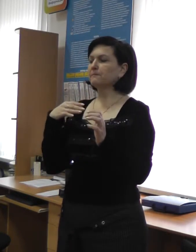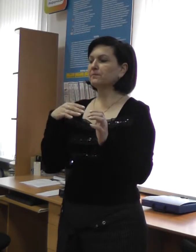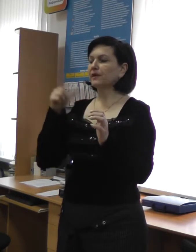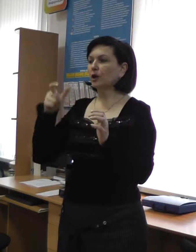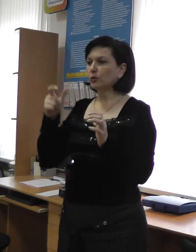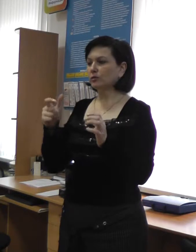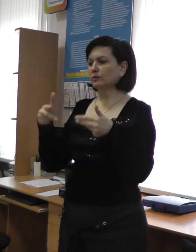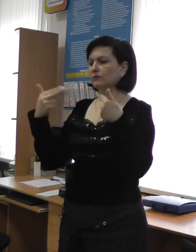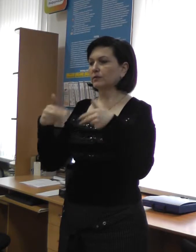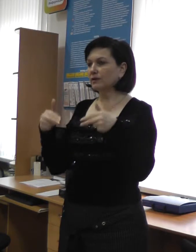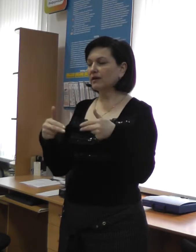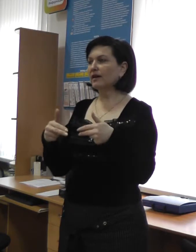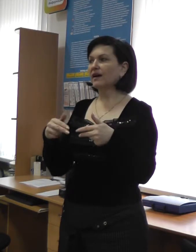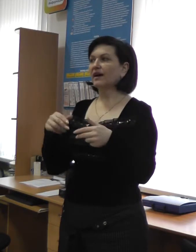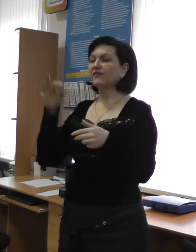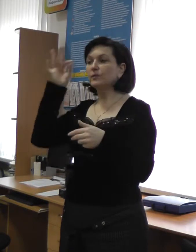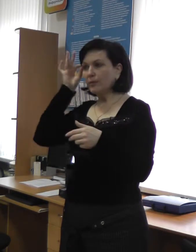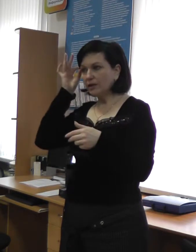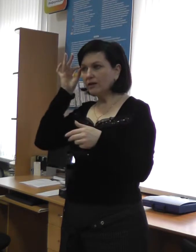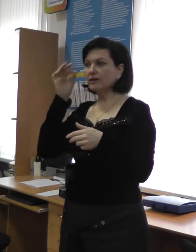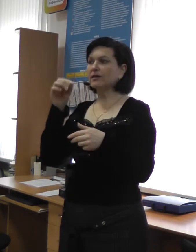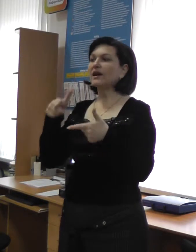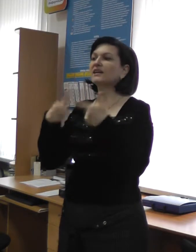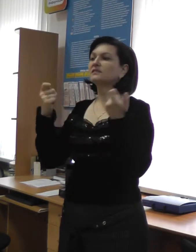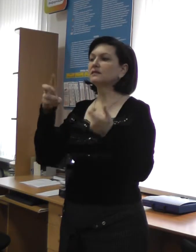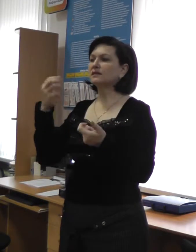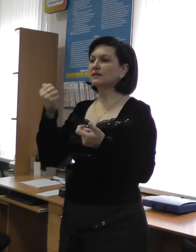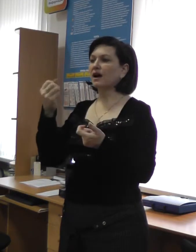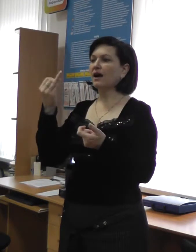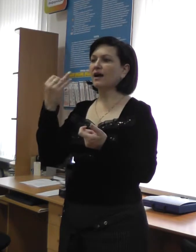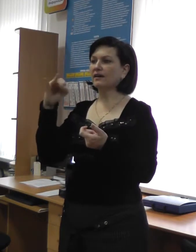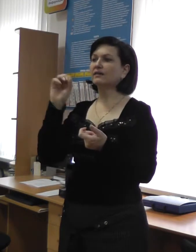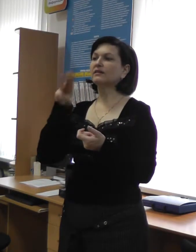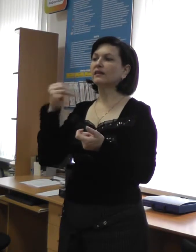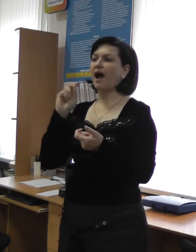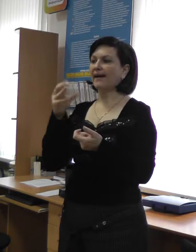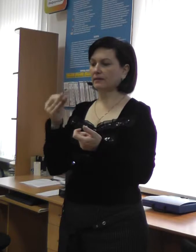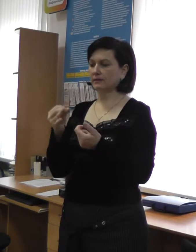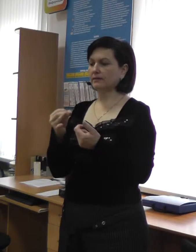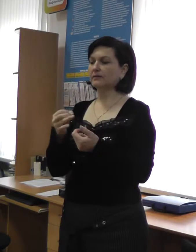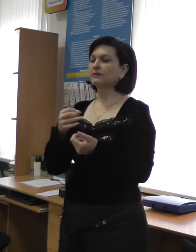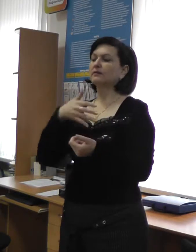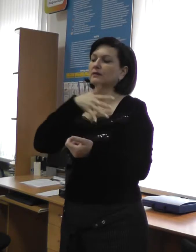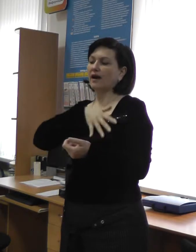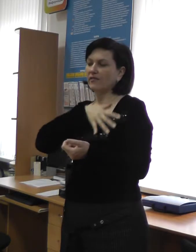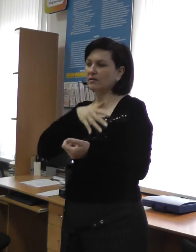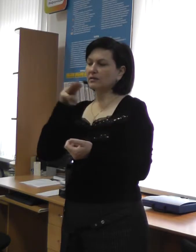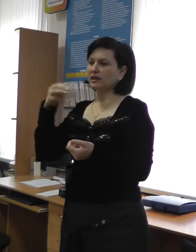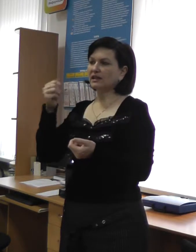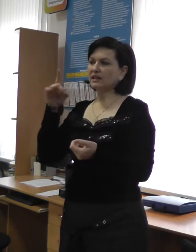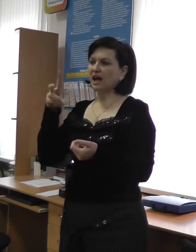и Пятигорск, упоминали о гостиницах Найтаки. В них останавливались летописцы Кавказа: